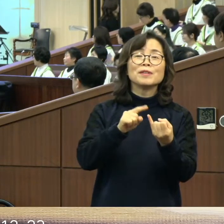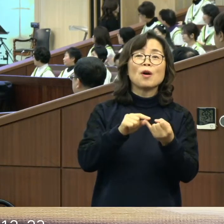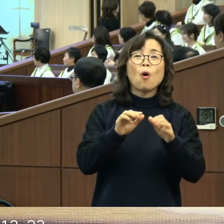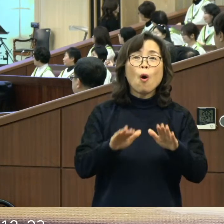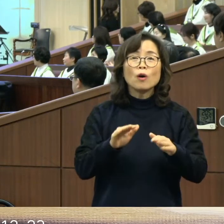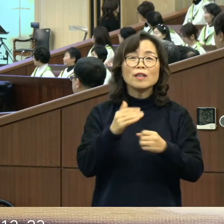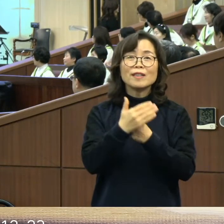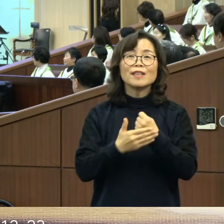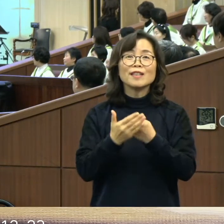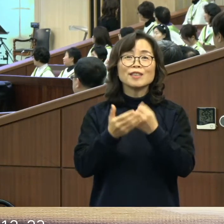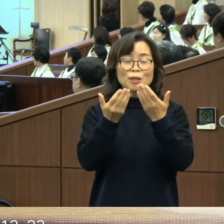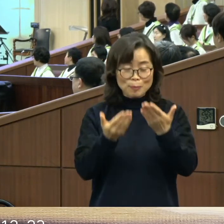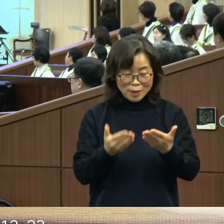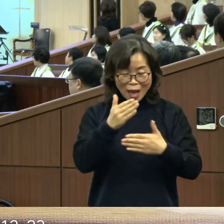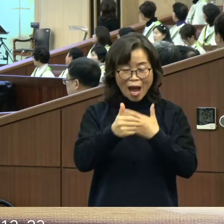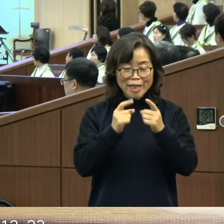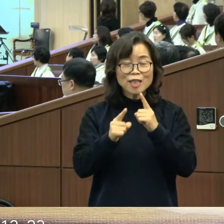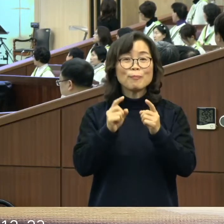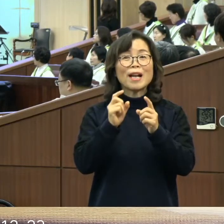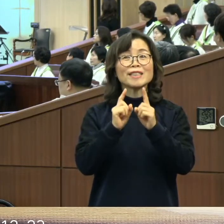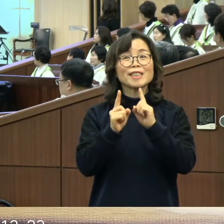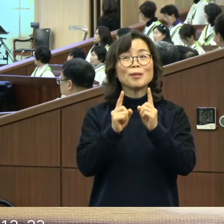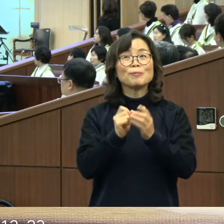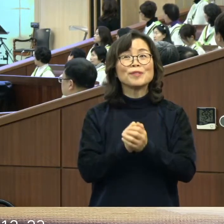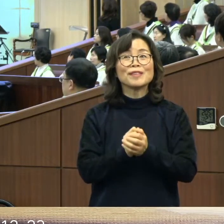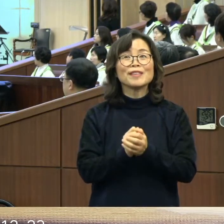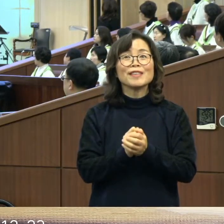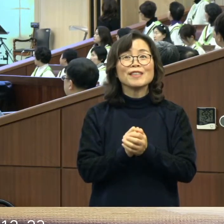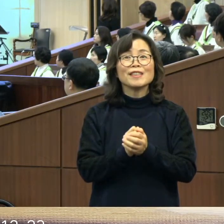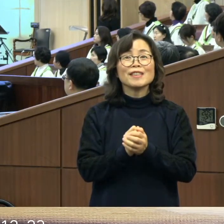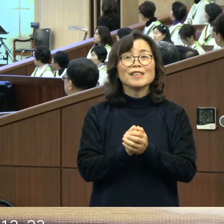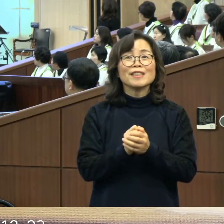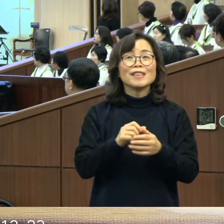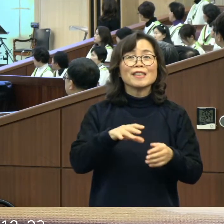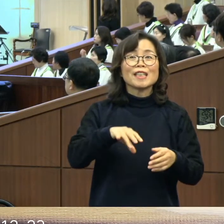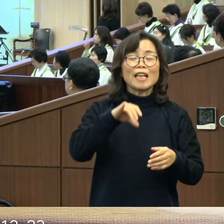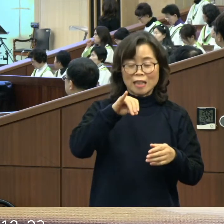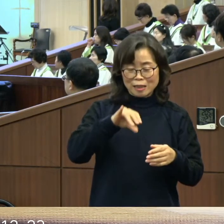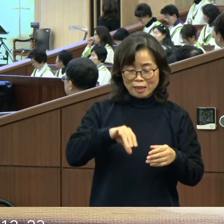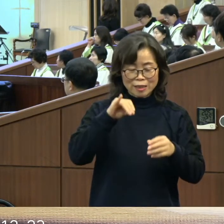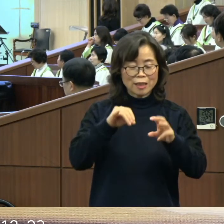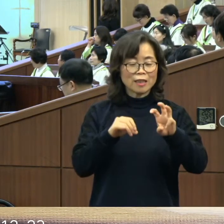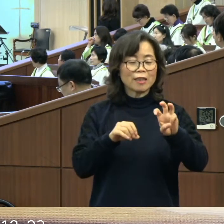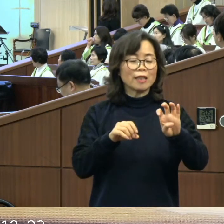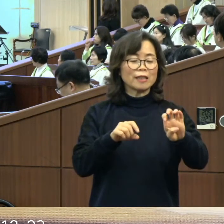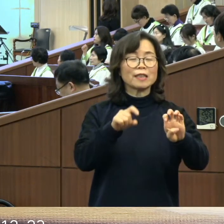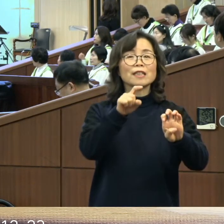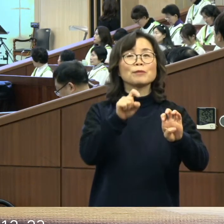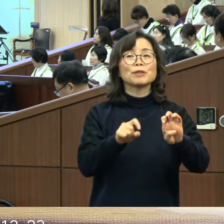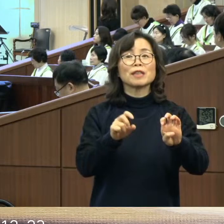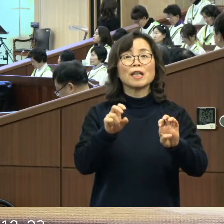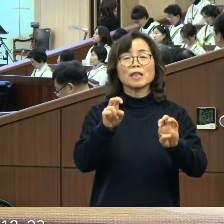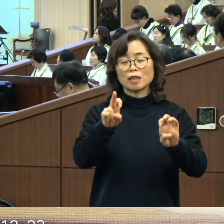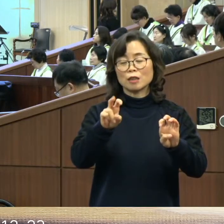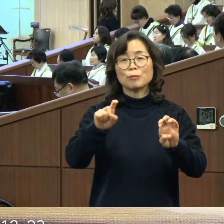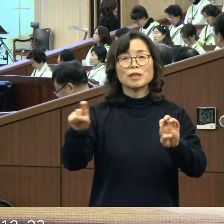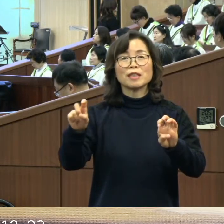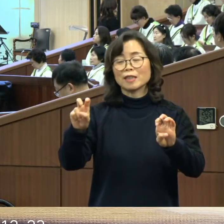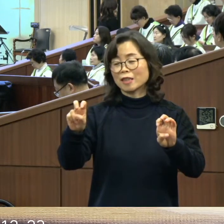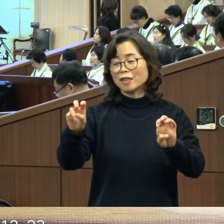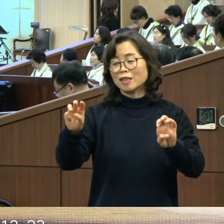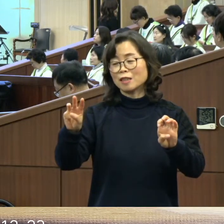오늘 은혜로 받으실 하나님의 말씀은 창세기 40장 12절에서